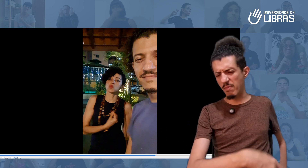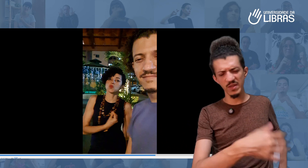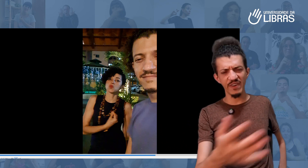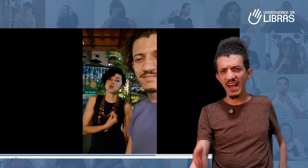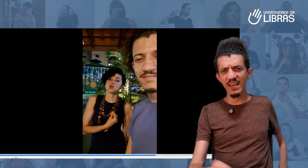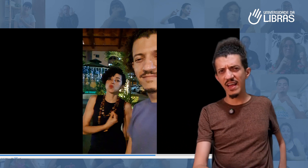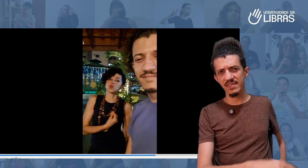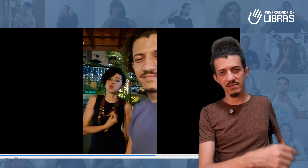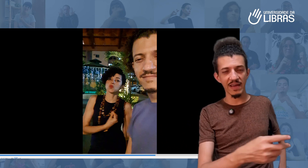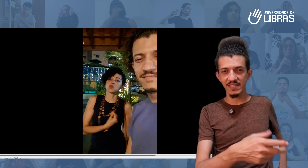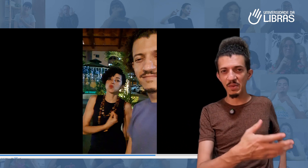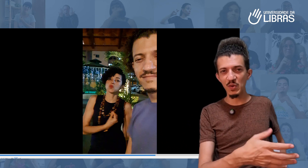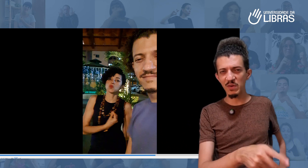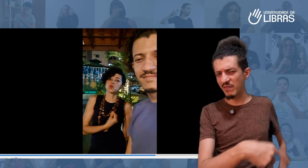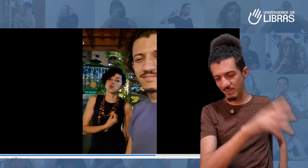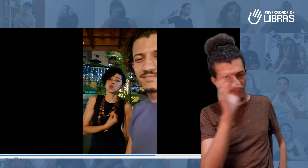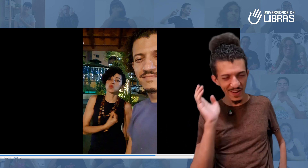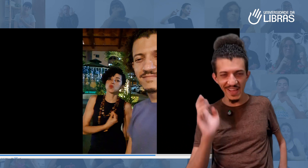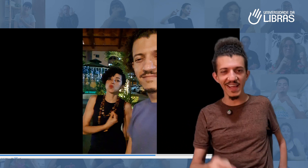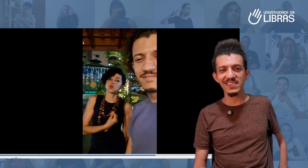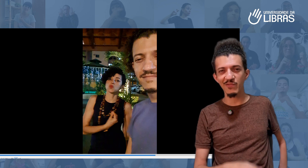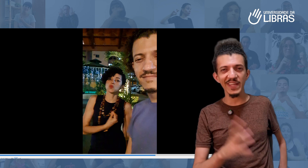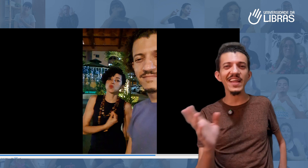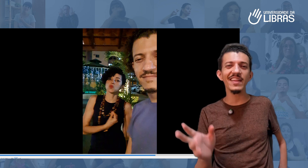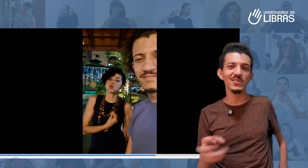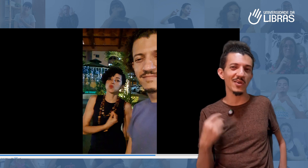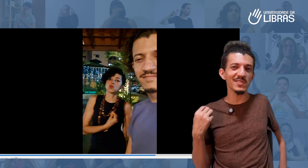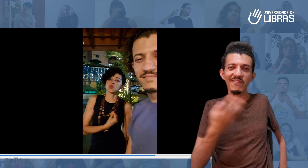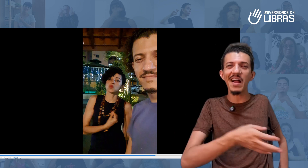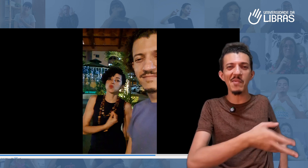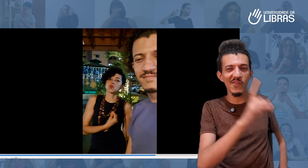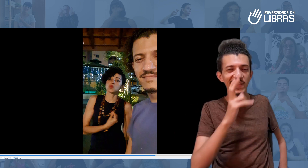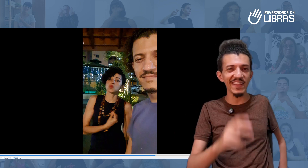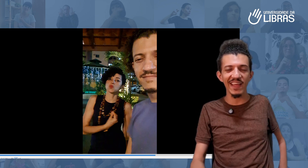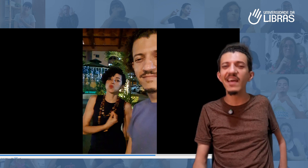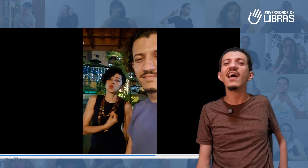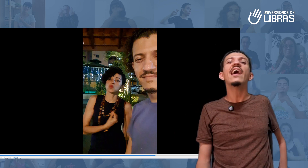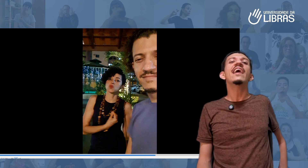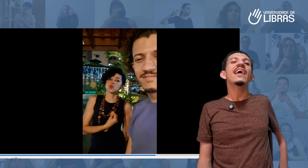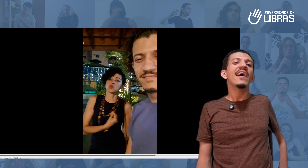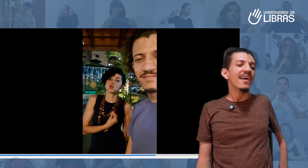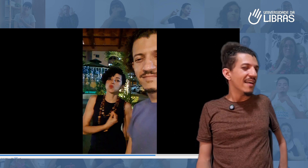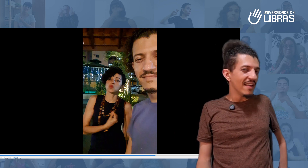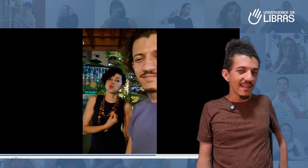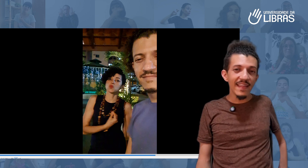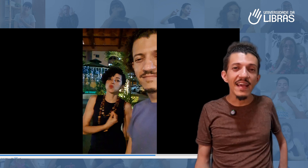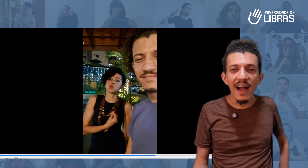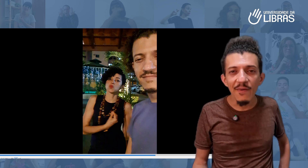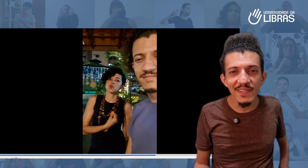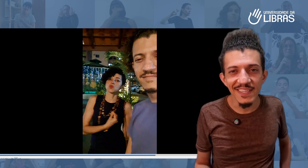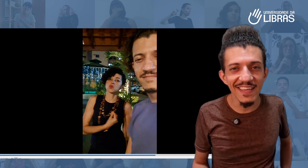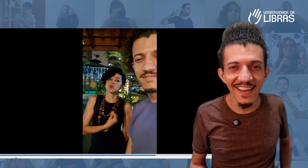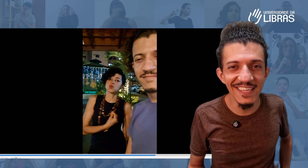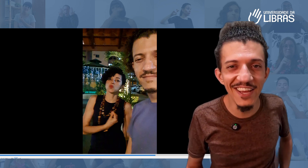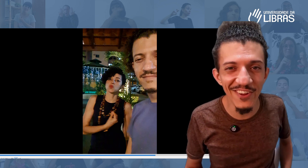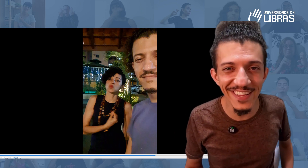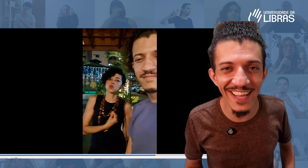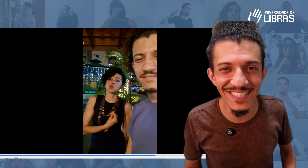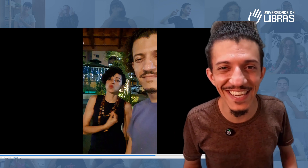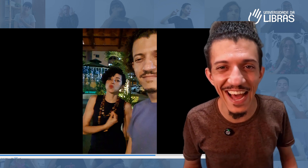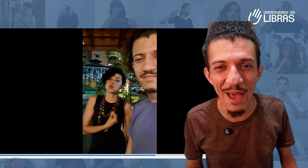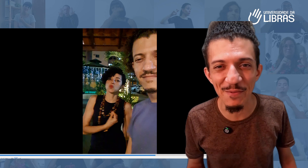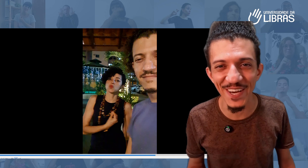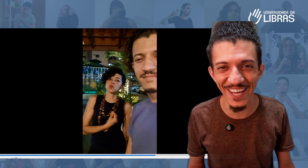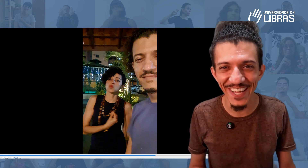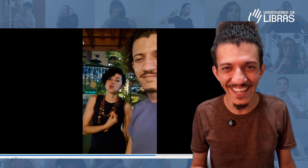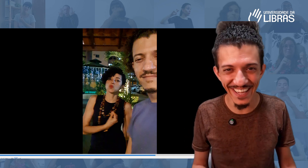não, pode falar inglês. O cara sabia português, pode falar inglês que eu vou entender. Eu só não sei falar, mas eu vou entender. Nem água de inglês eu não entendi